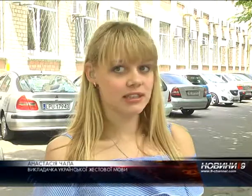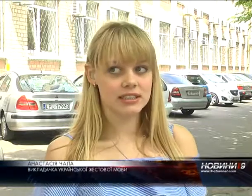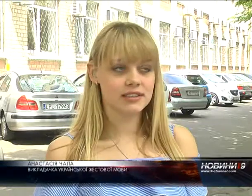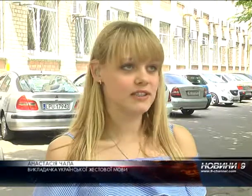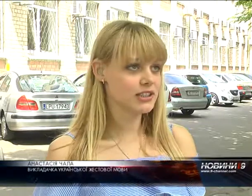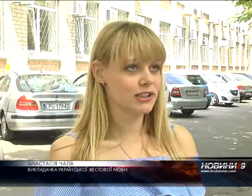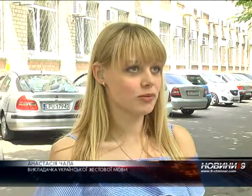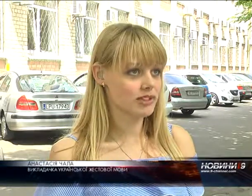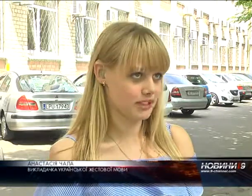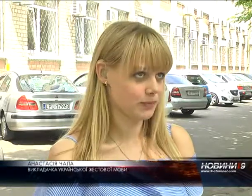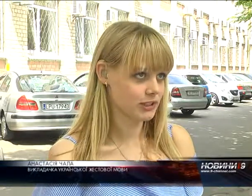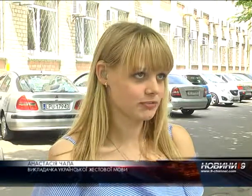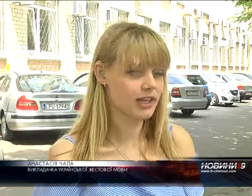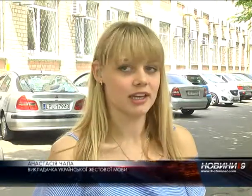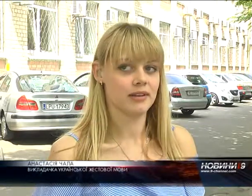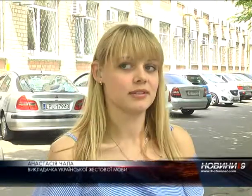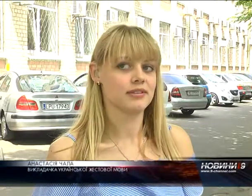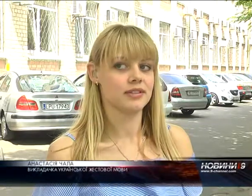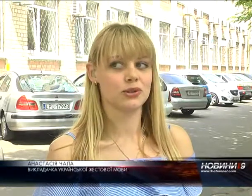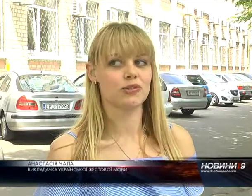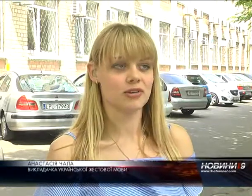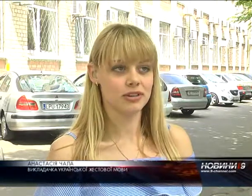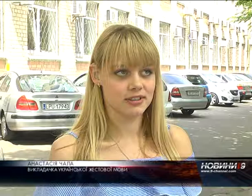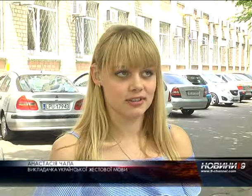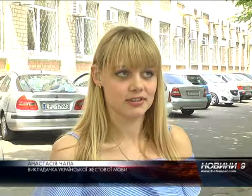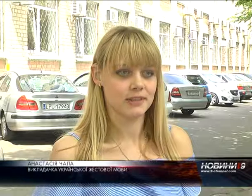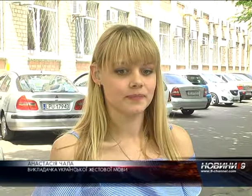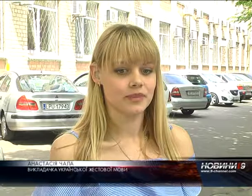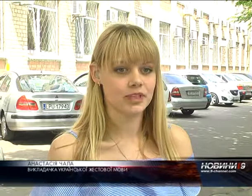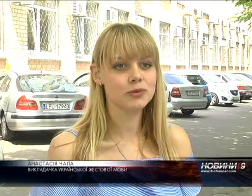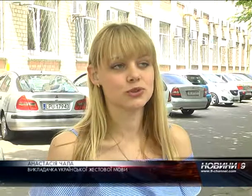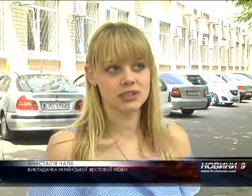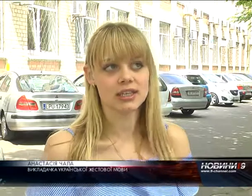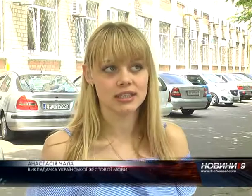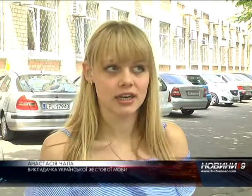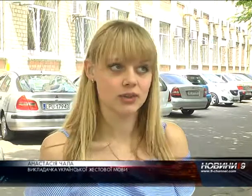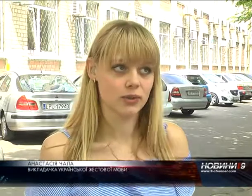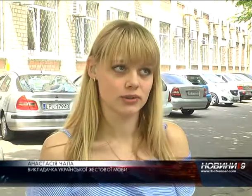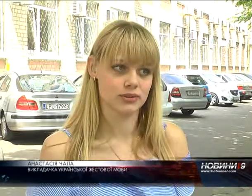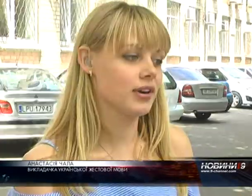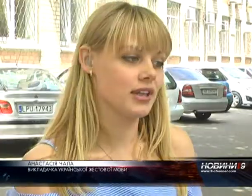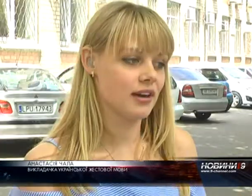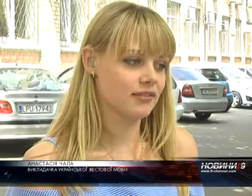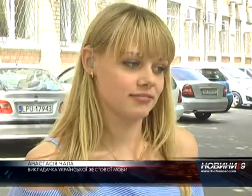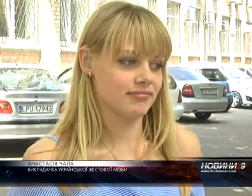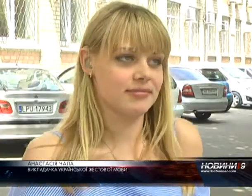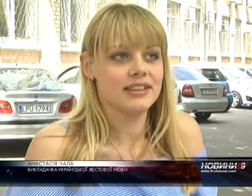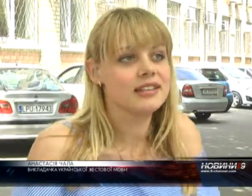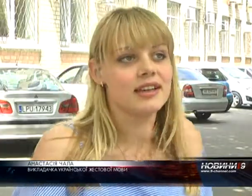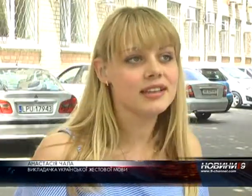из Винницкой области, допустим, да, или либо из другого города какого-то, ему нужно знать конкретную улицу. Когда нет интернета или